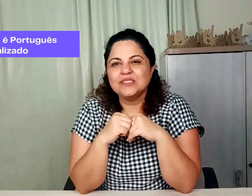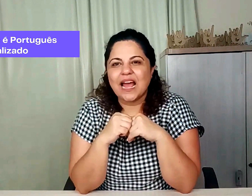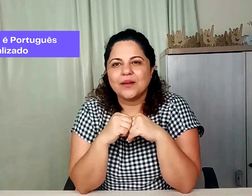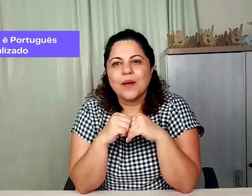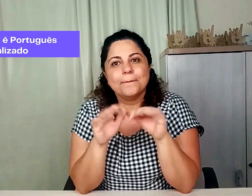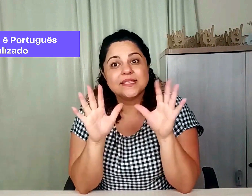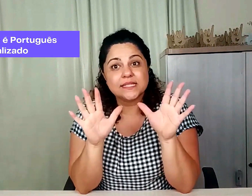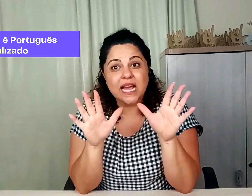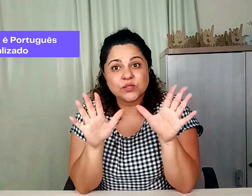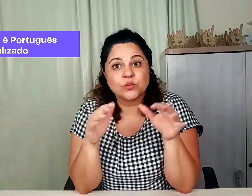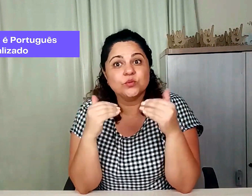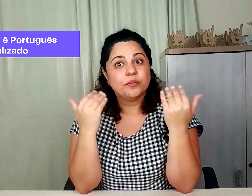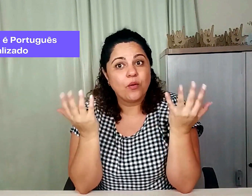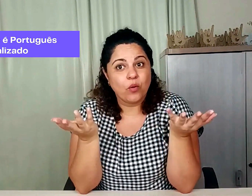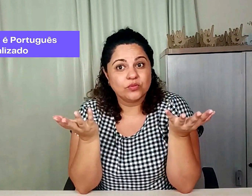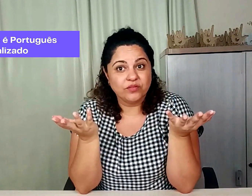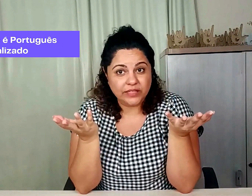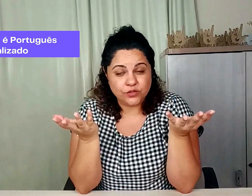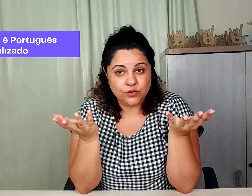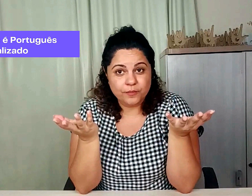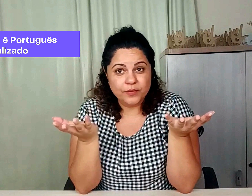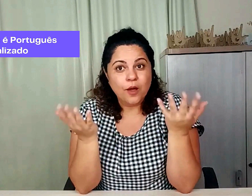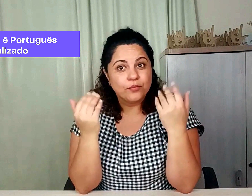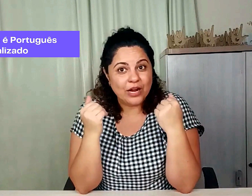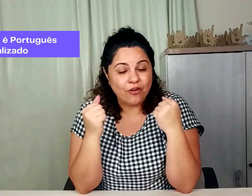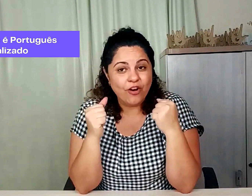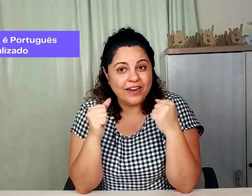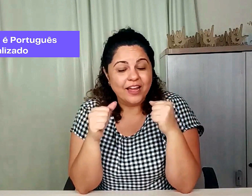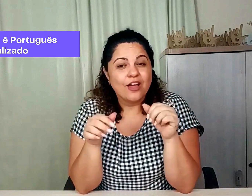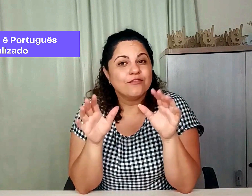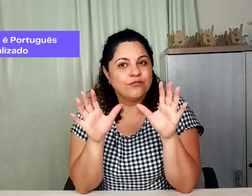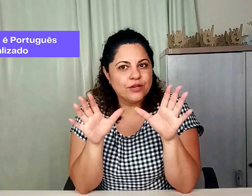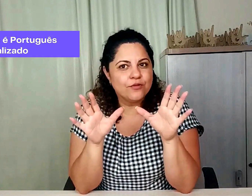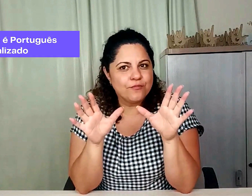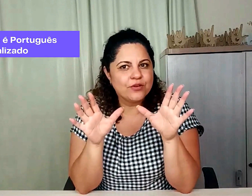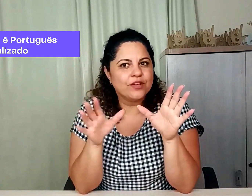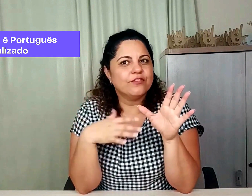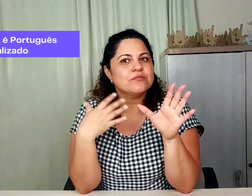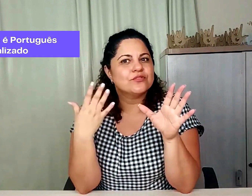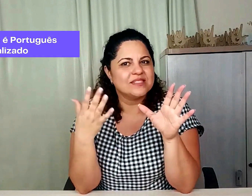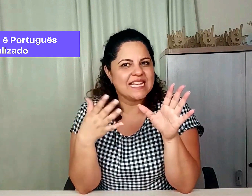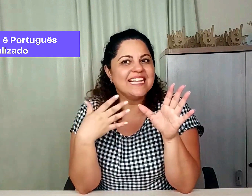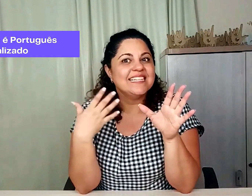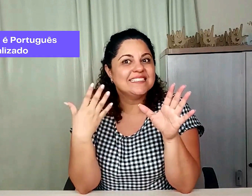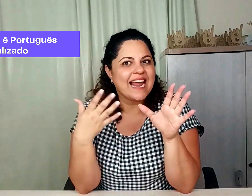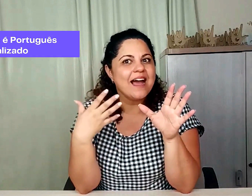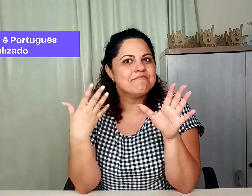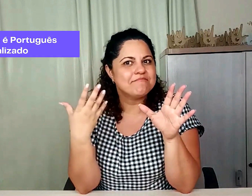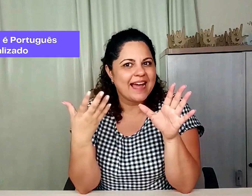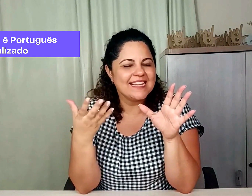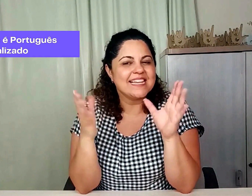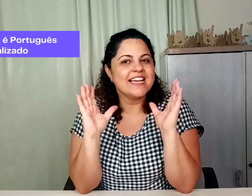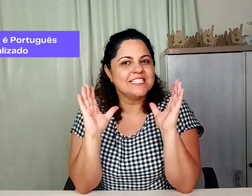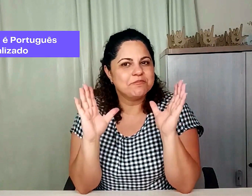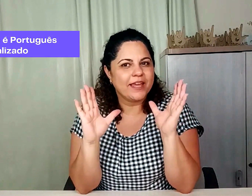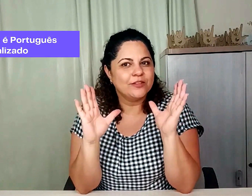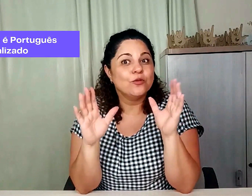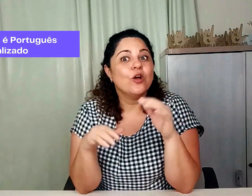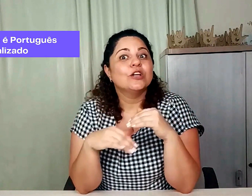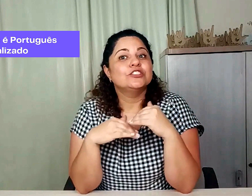contrário. Mas esse é assunto para um outro vídeo. Por agora, fique comigo que vamos nos adentrar mais a respeito de